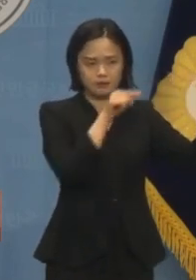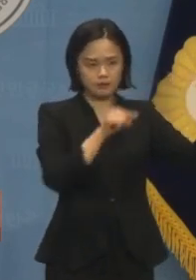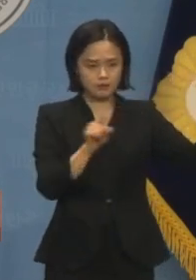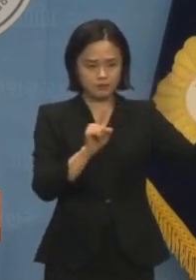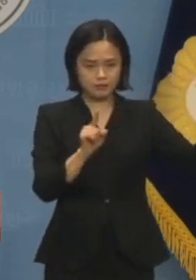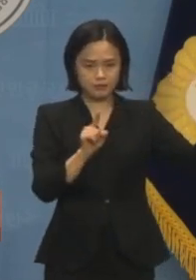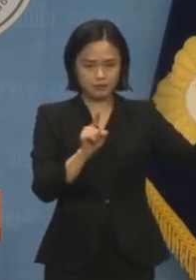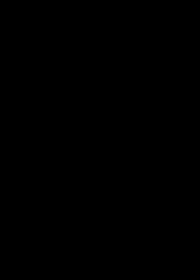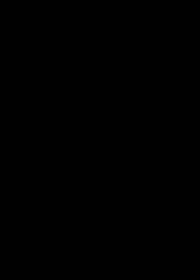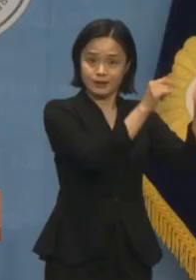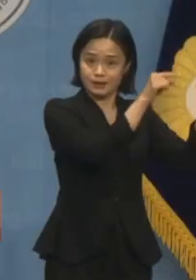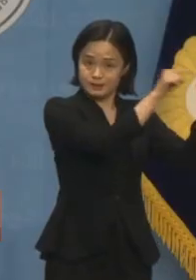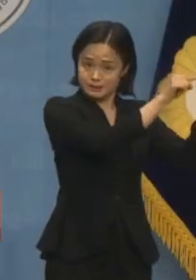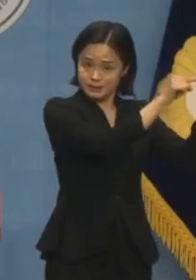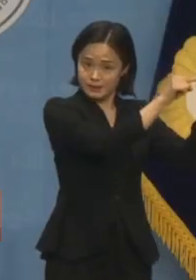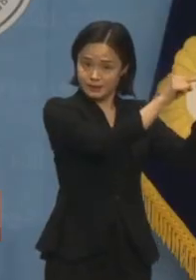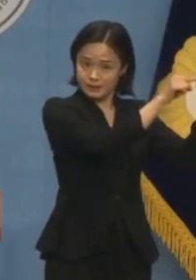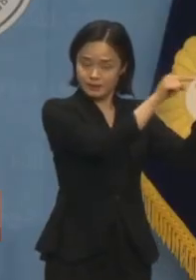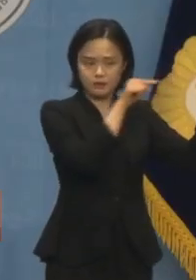있습니다.